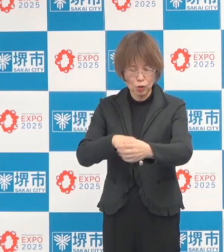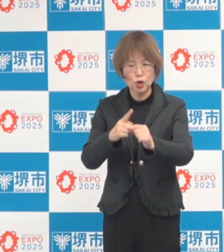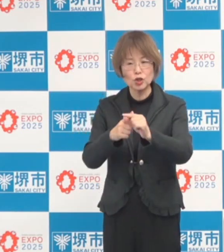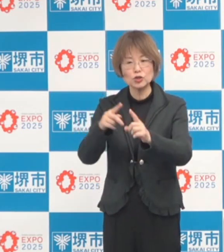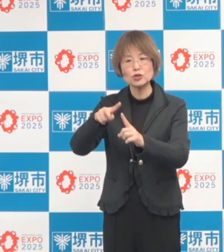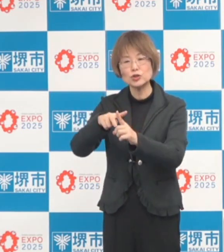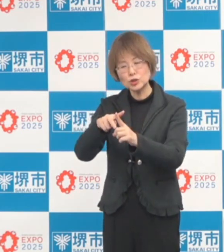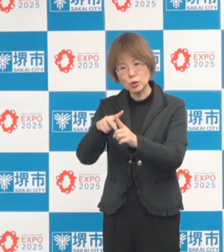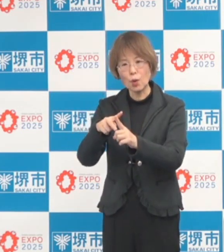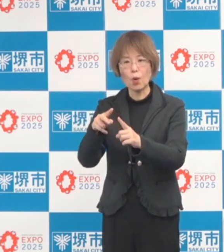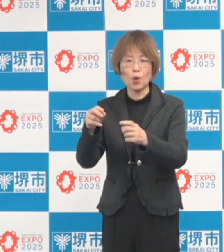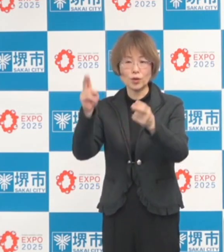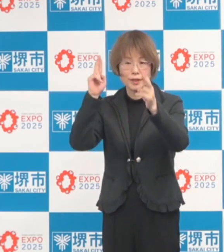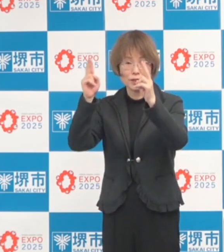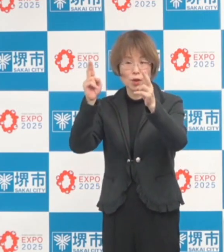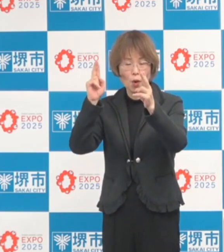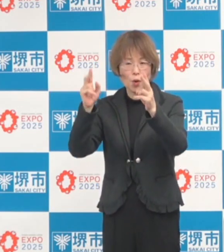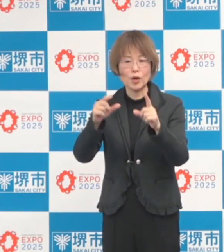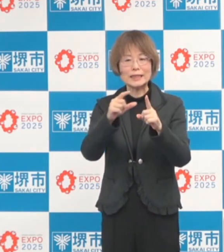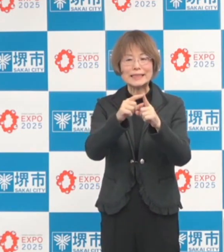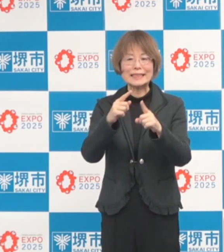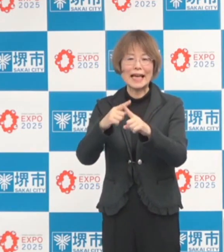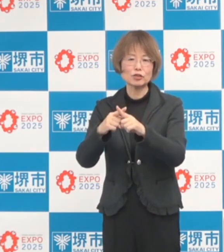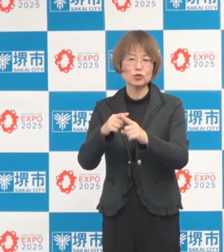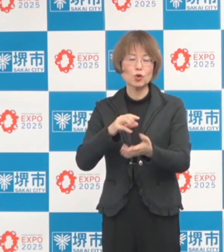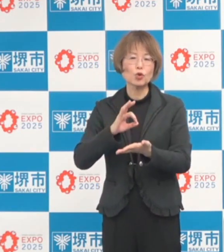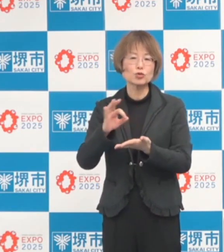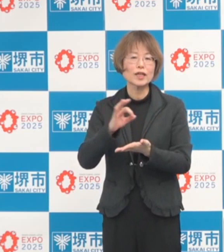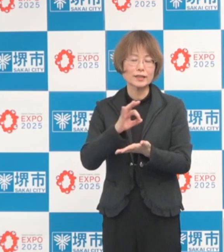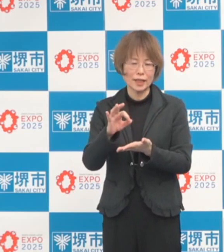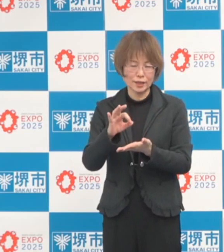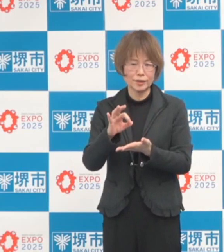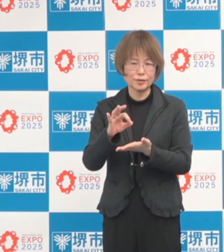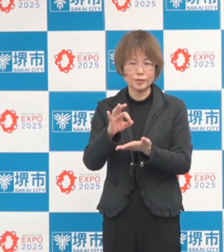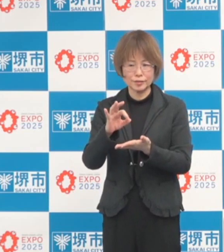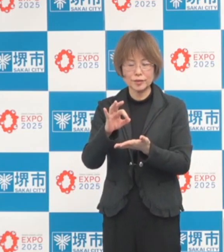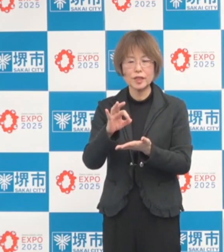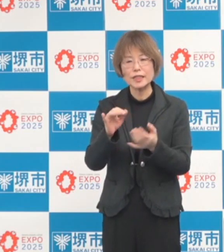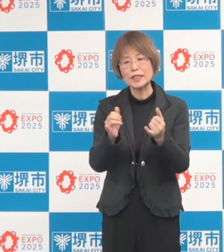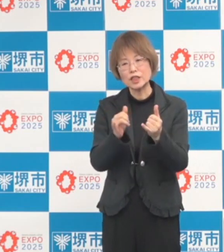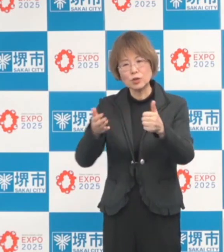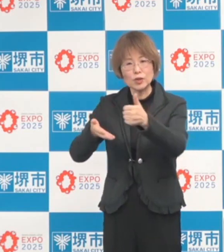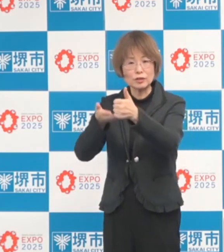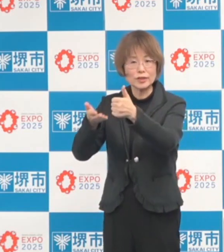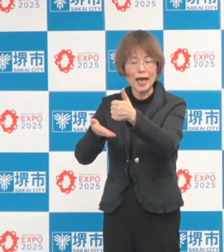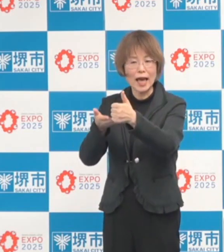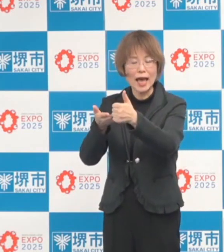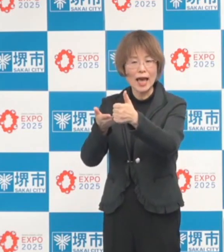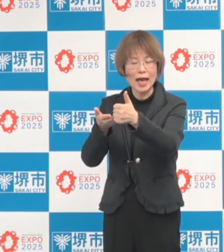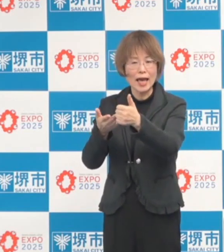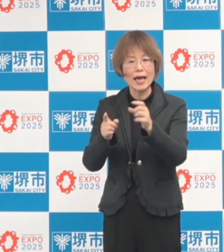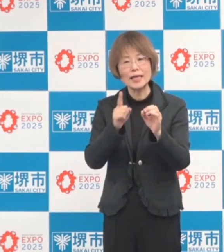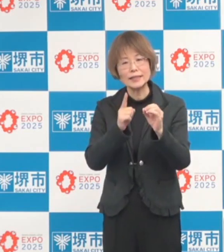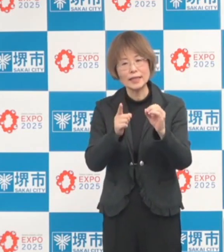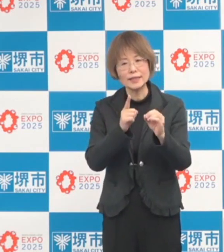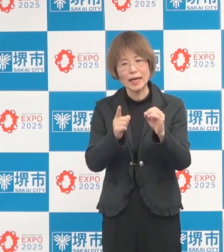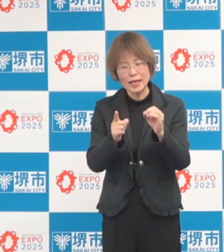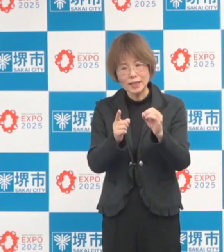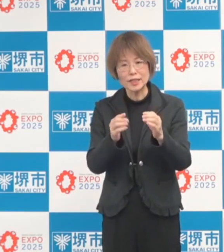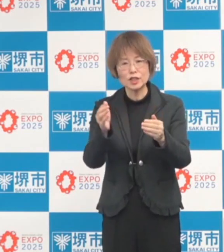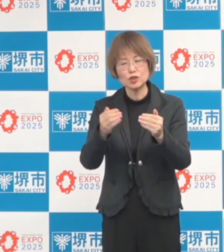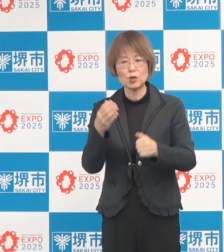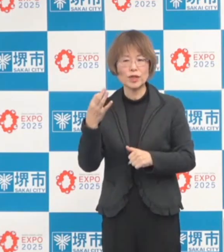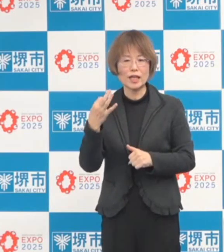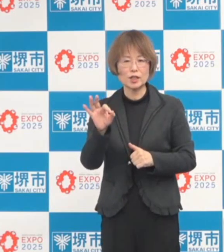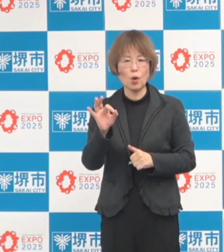や付加価値の向上を目指して DX を実践する社内人材の育成や、デジタル化への投資に必要な費用